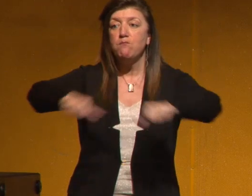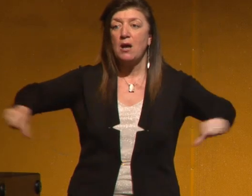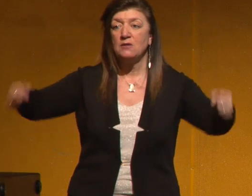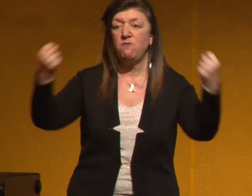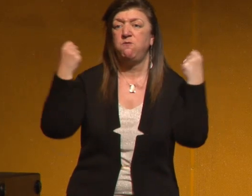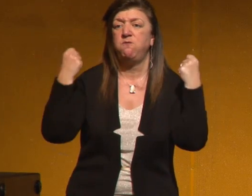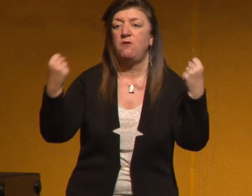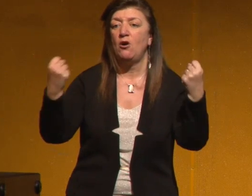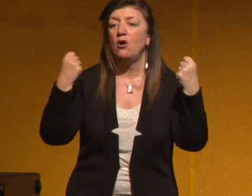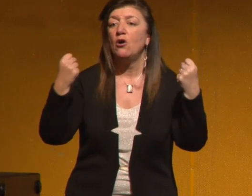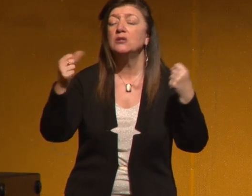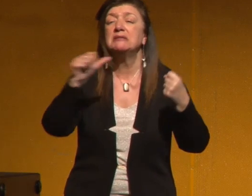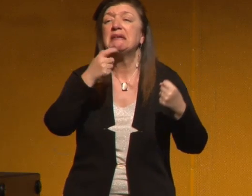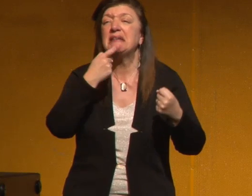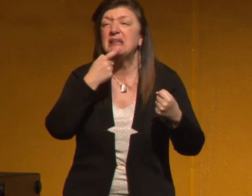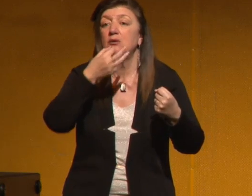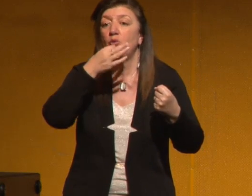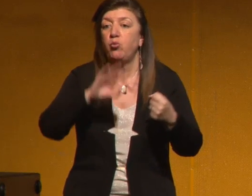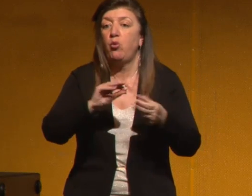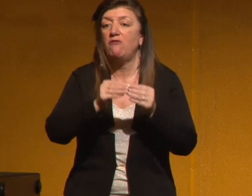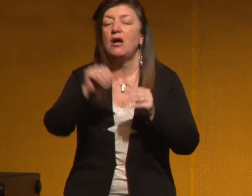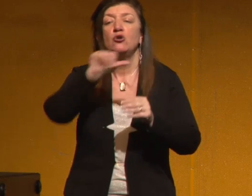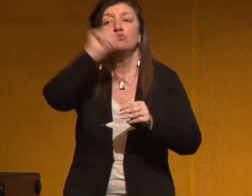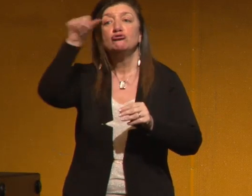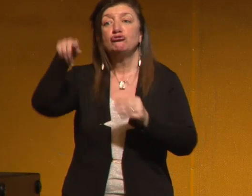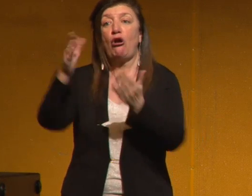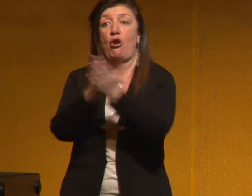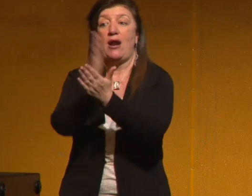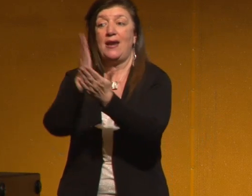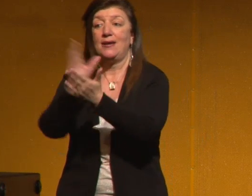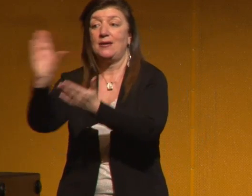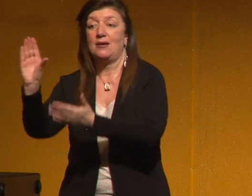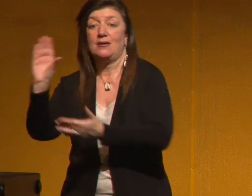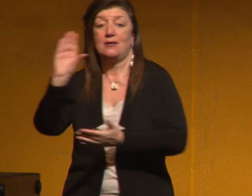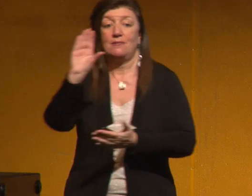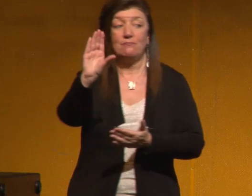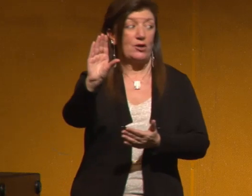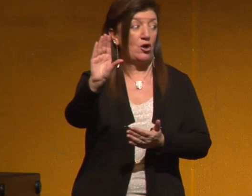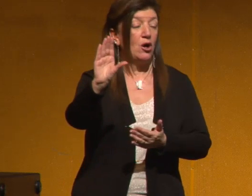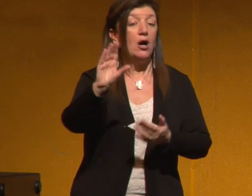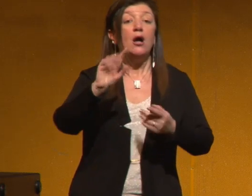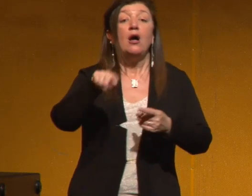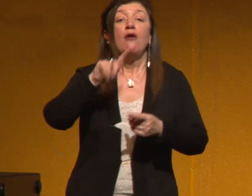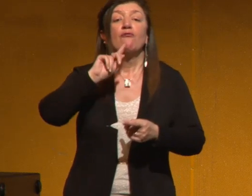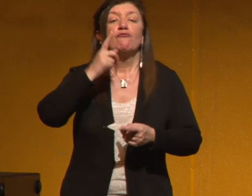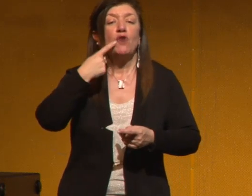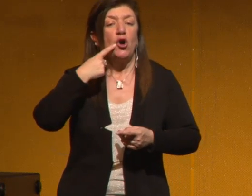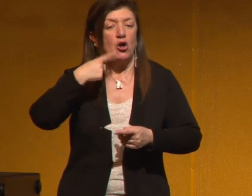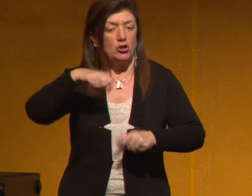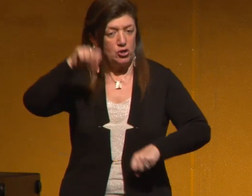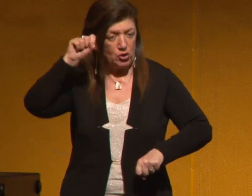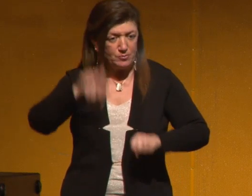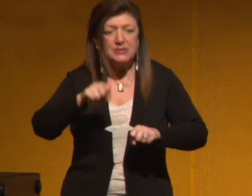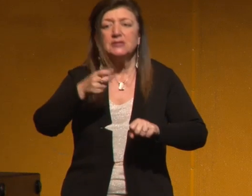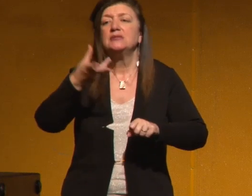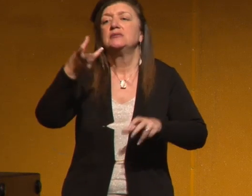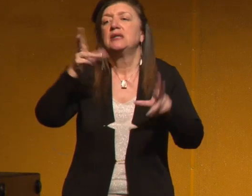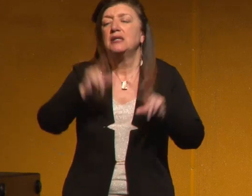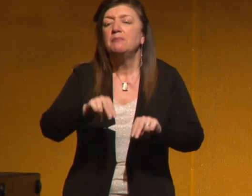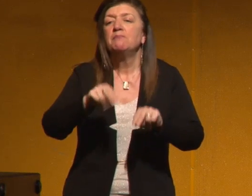soltanto i libri possono essere io questo lo voglio proprio sottolineare perché nella rete è